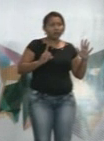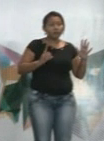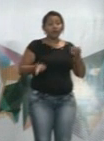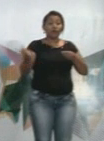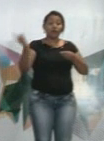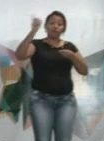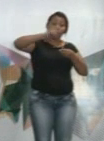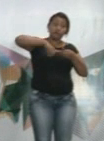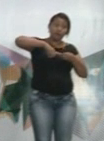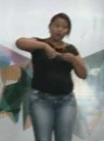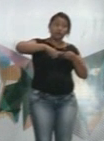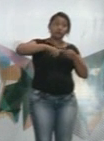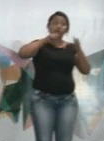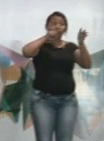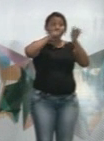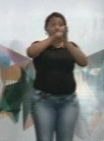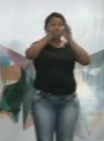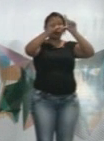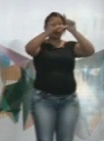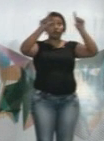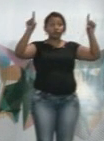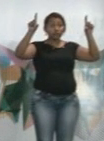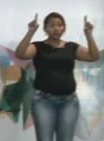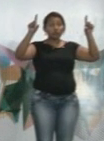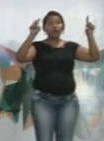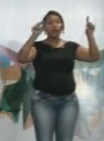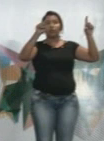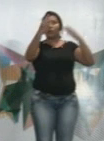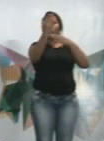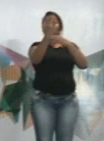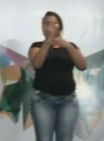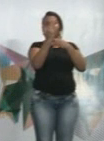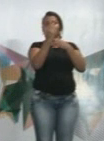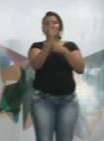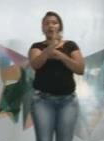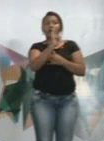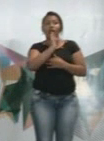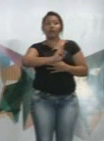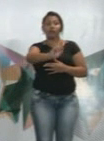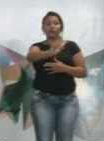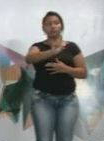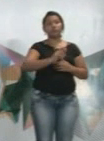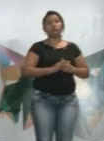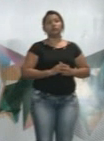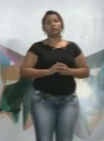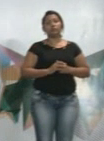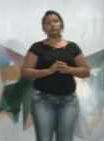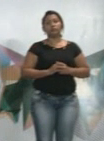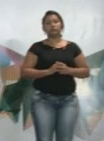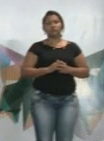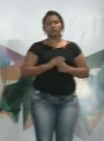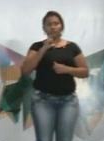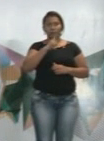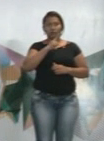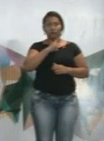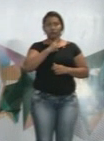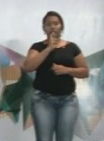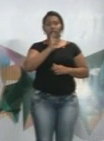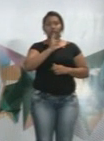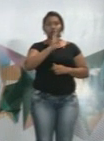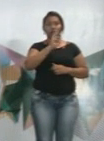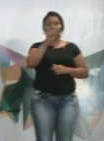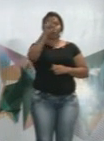na questão. Vê se não tem nada nessa questão que possa te ajudar por ela mesma a você responder. Será se não tem nada que eu não sei por